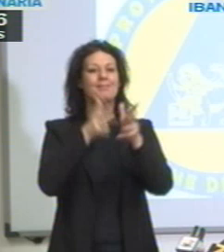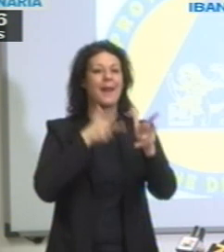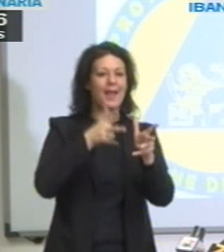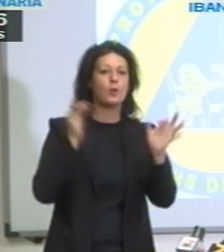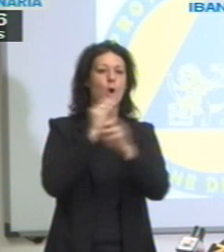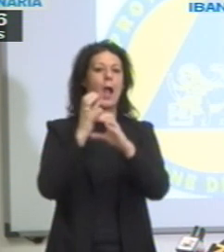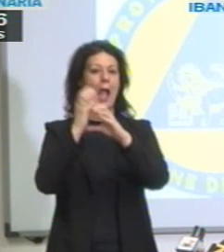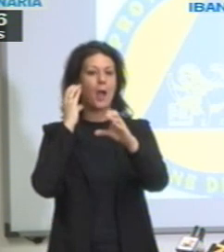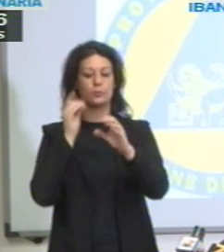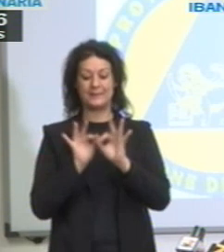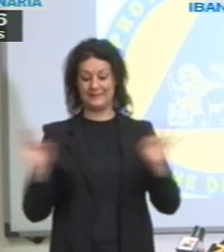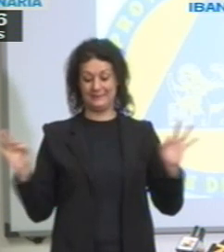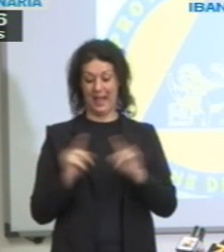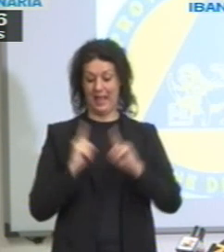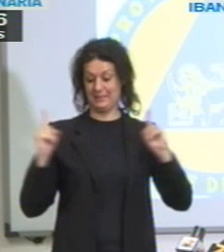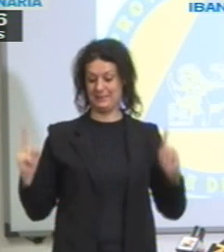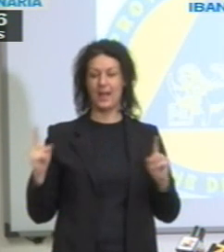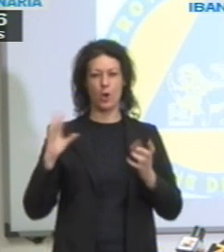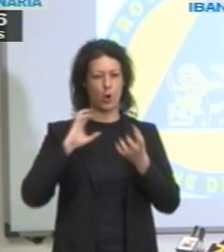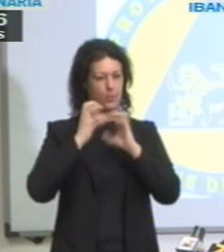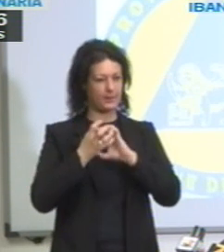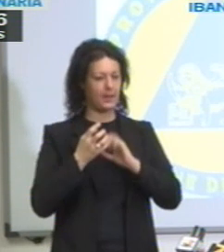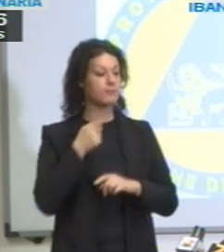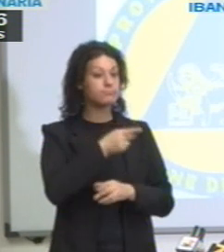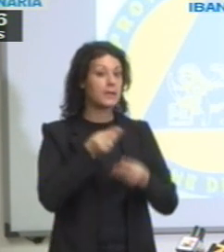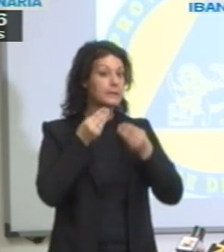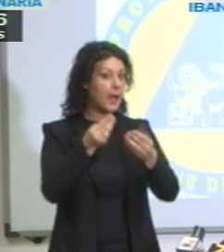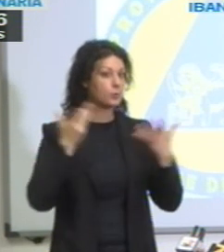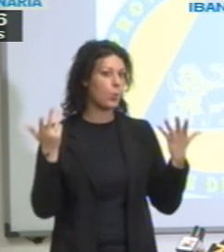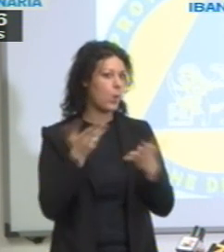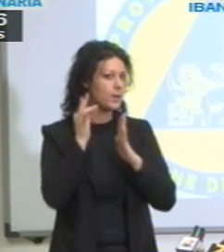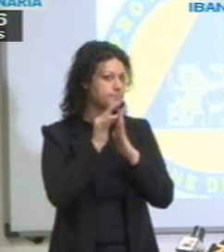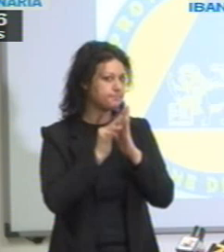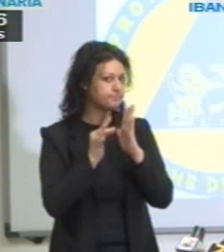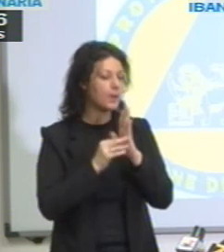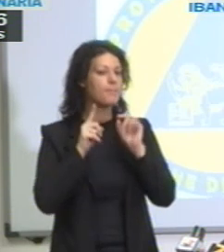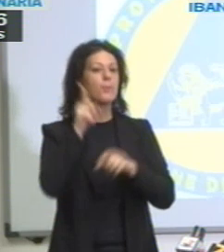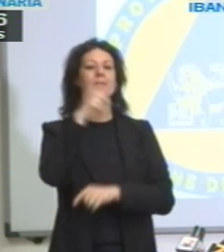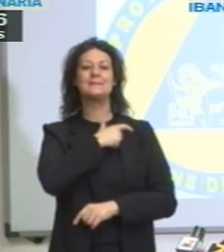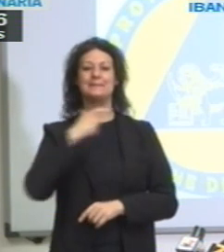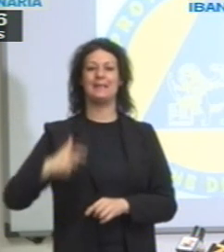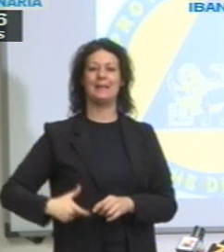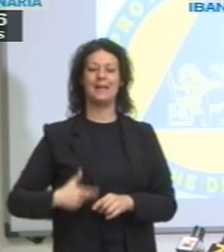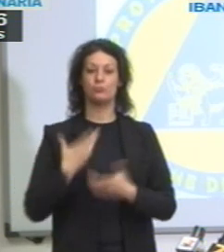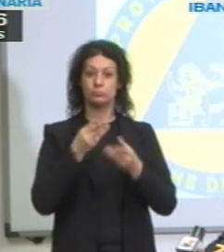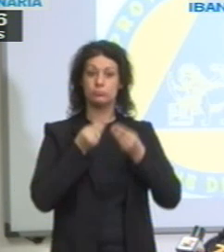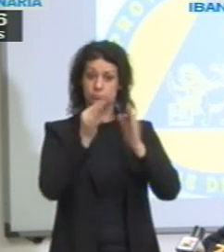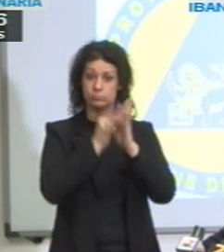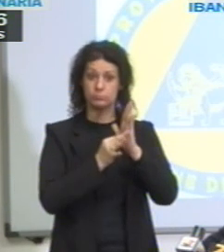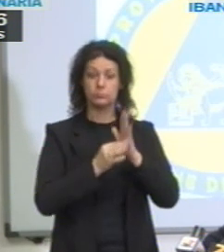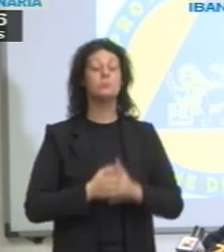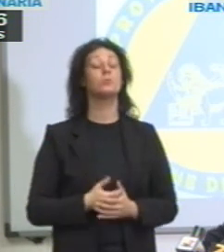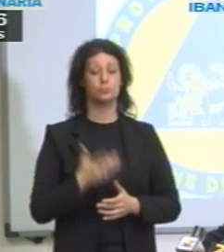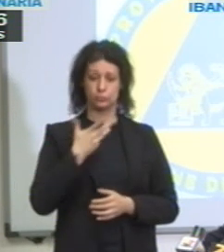assai più complicata. Lei ha dato delle direttive o compete ai sindaci, alle singole aziende di trasporto? No, ci sono delle linee